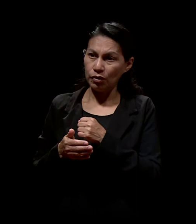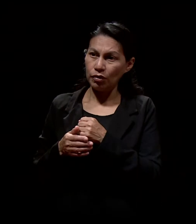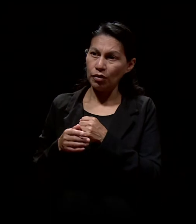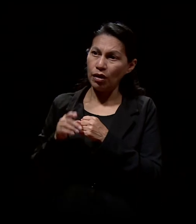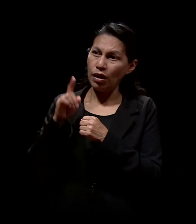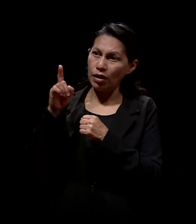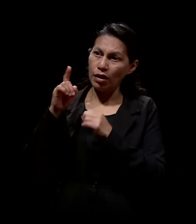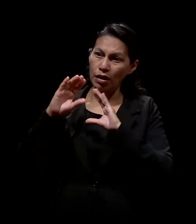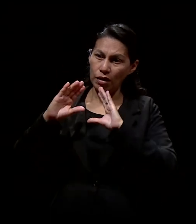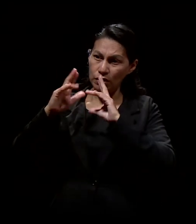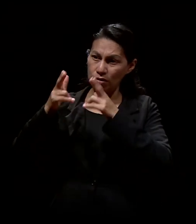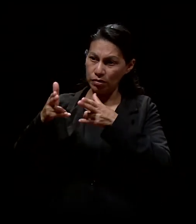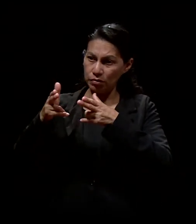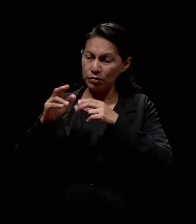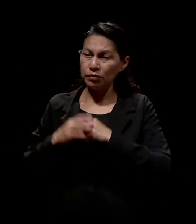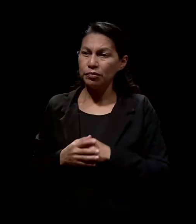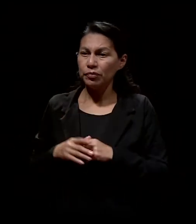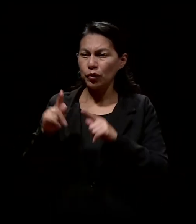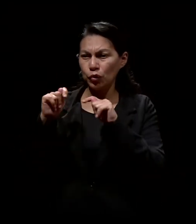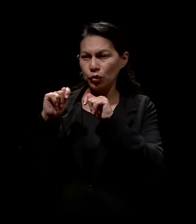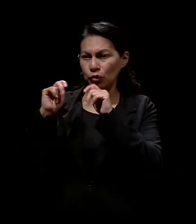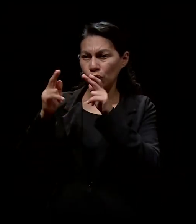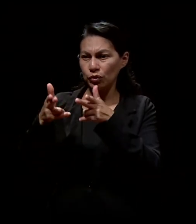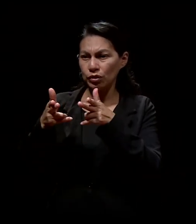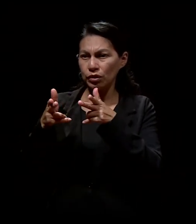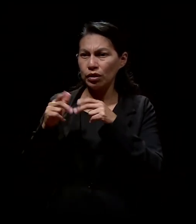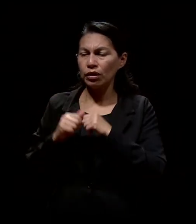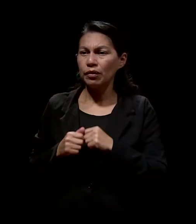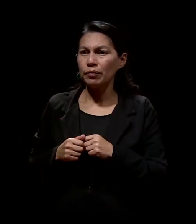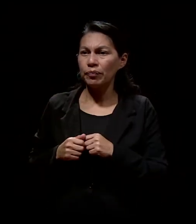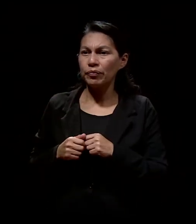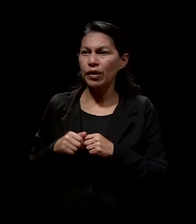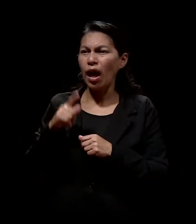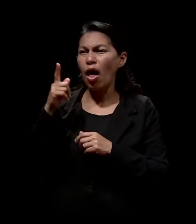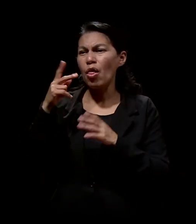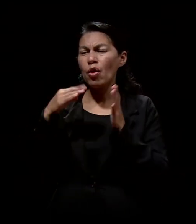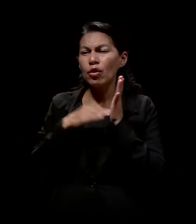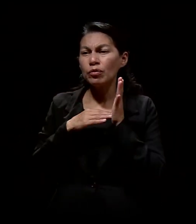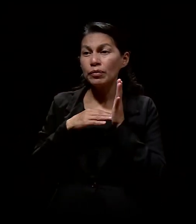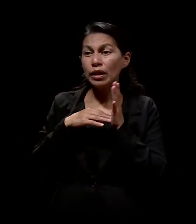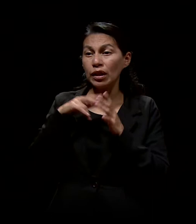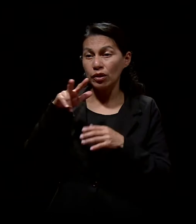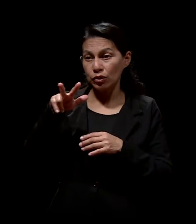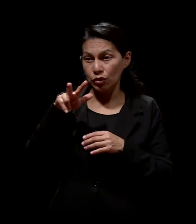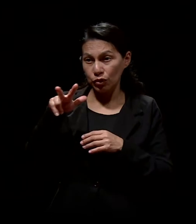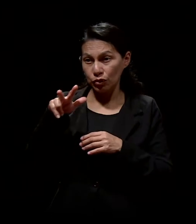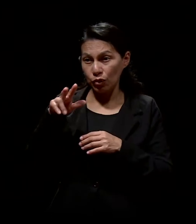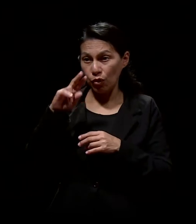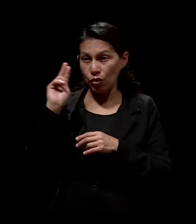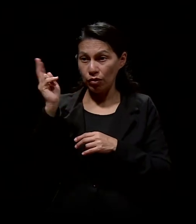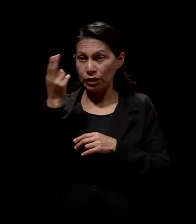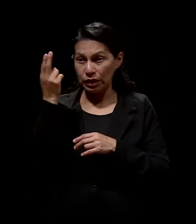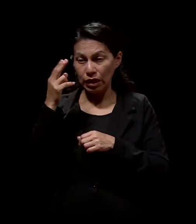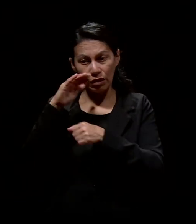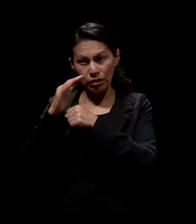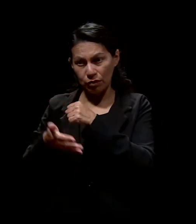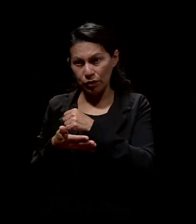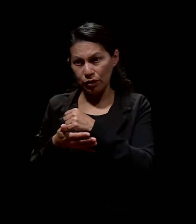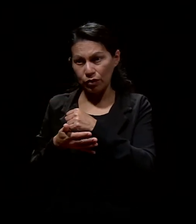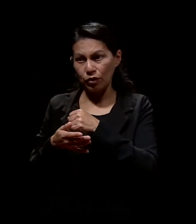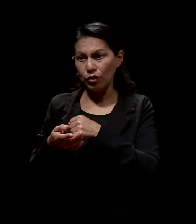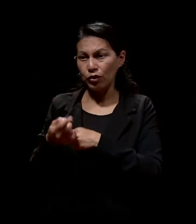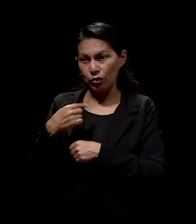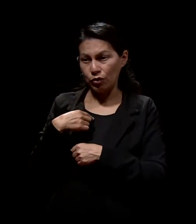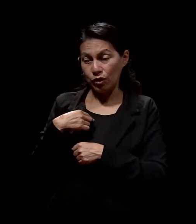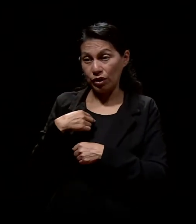allá en Tuxtla, en el campus Tuxtla de Linda Vista, era el año 2018. Cuando yo termino la